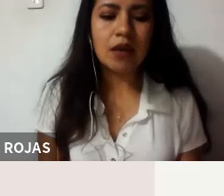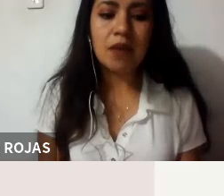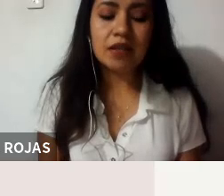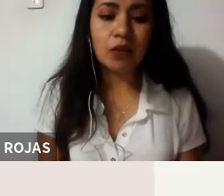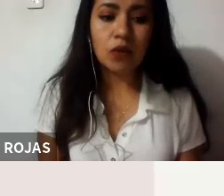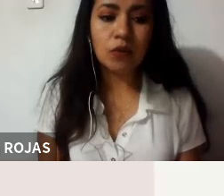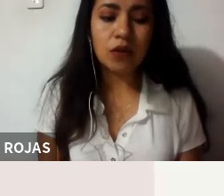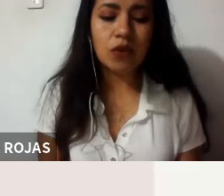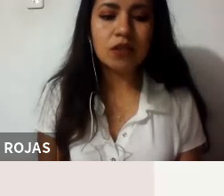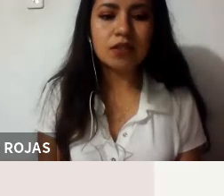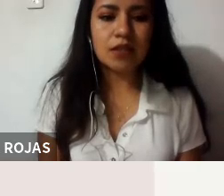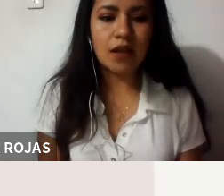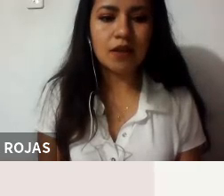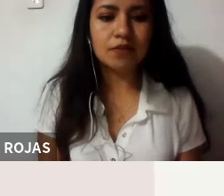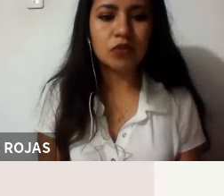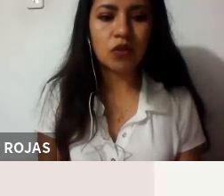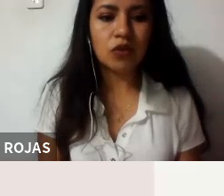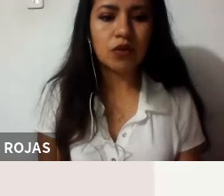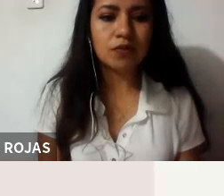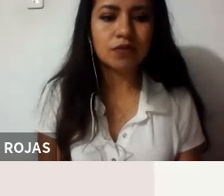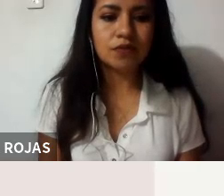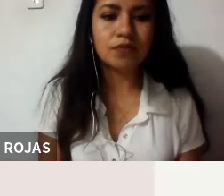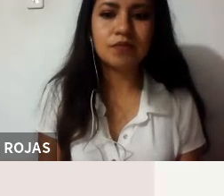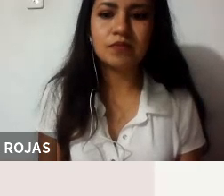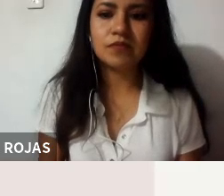En qué parte del cuerpo le duele, se señala. Dolor.